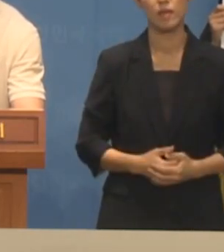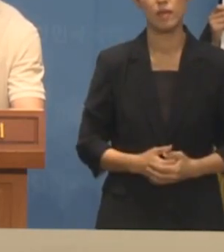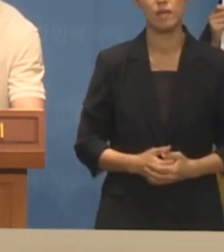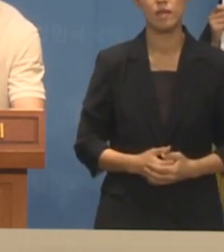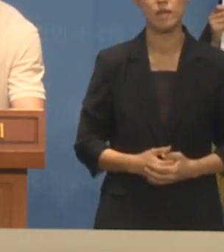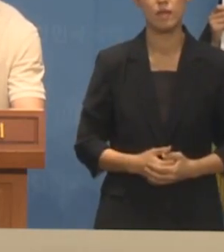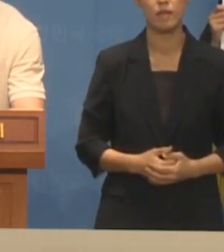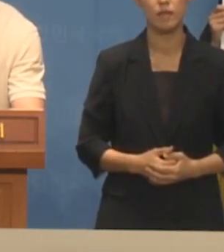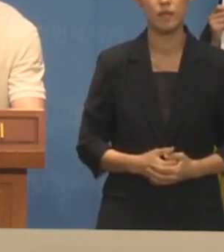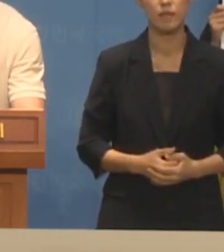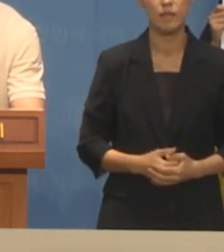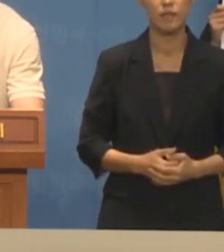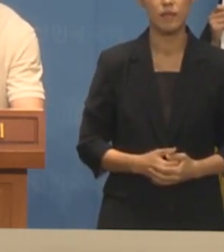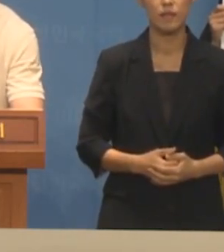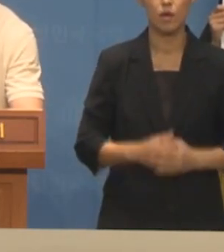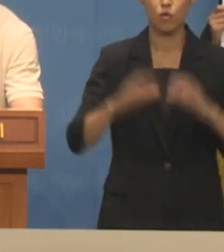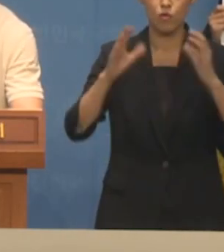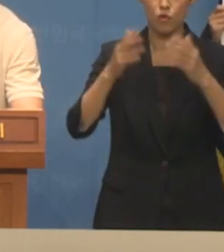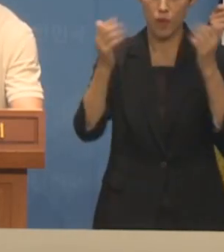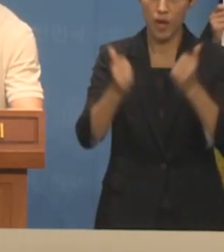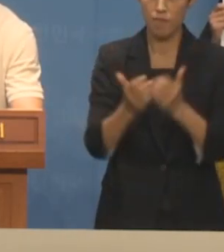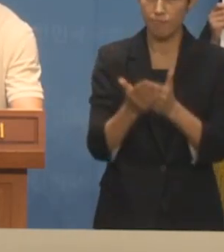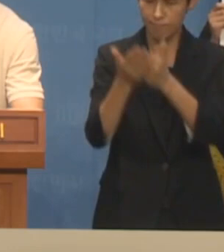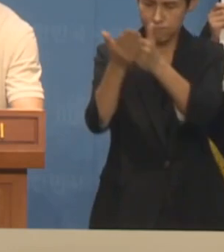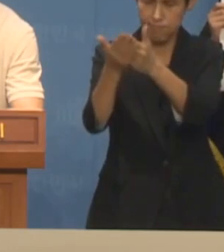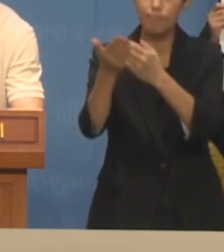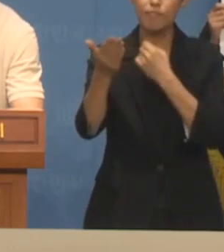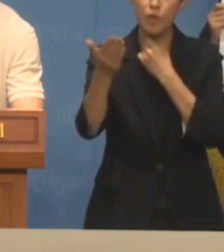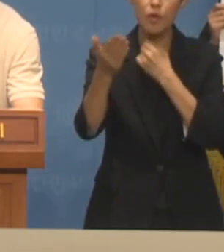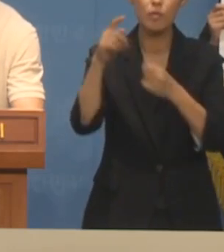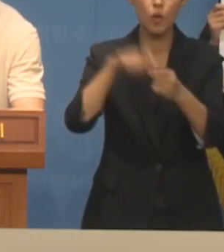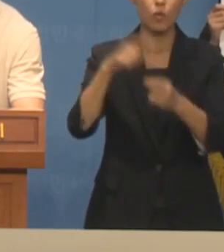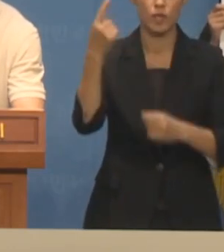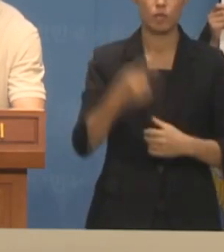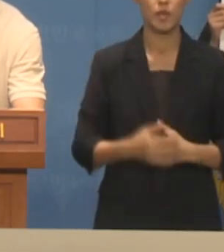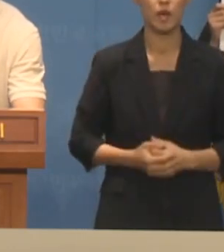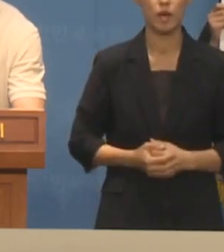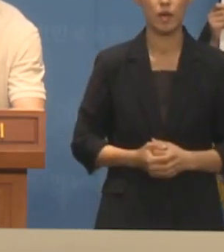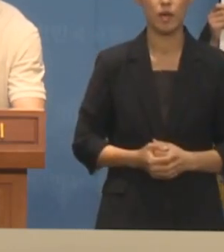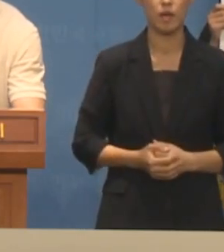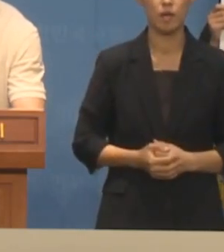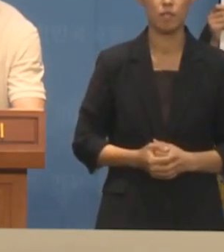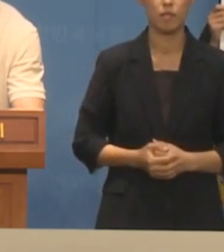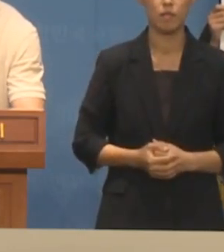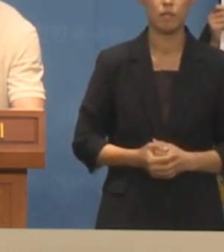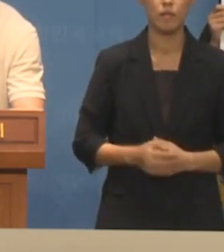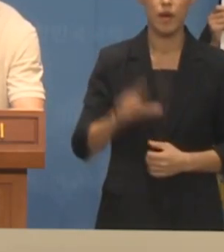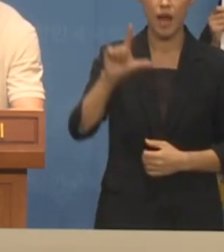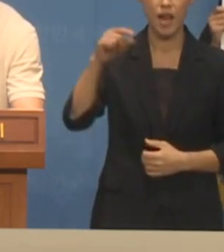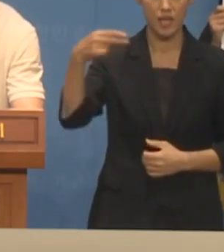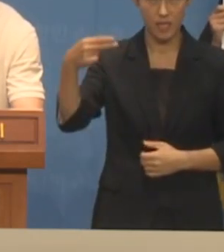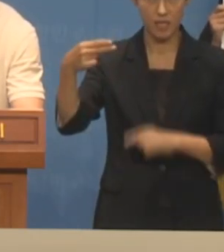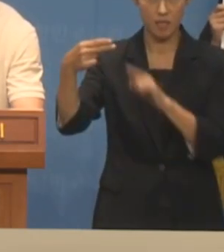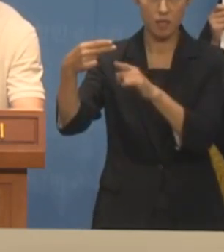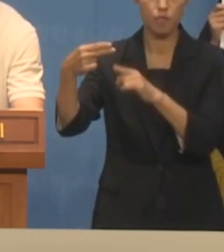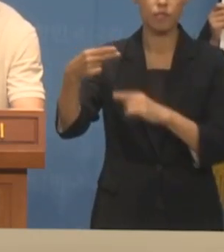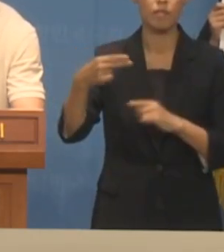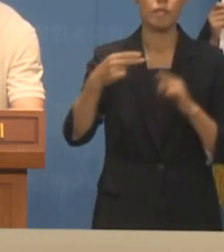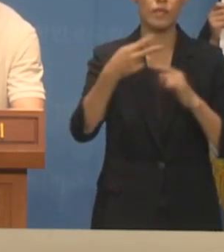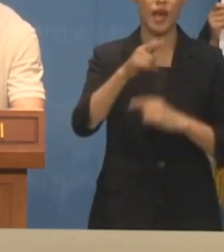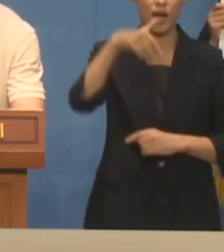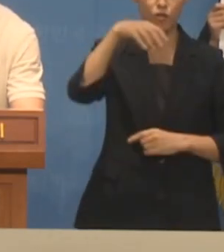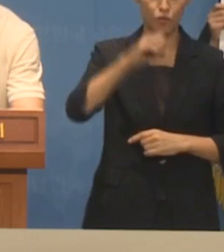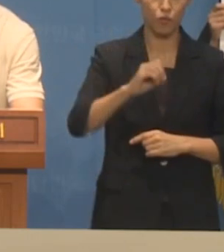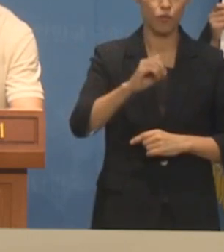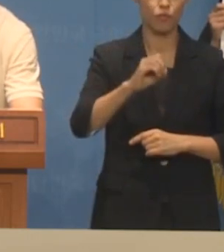말이 국회에 닿고 나라에 닿기를 바라기 위해서 나왔습니다. 국토부와 LH는 다중주택 그리고 근린생활시설 또한